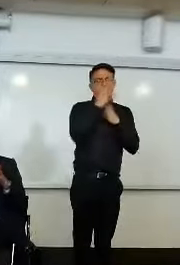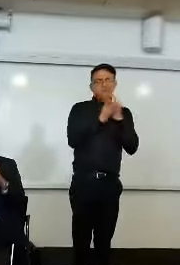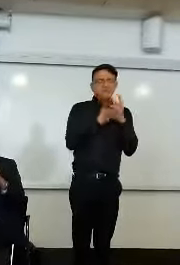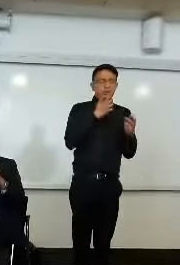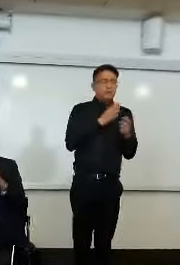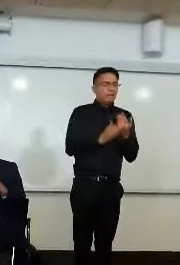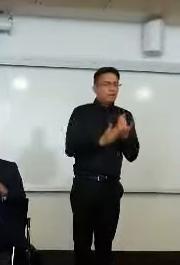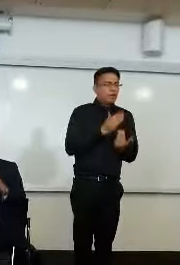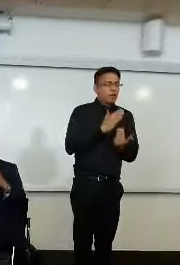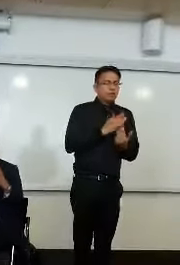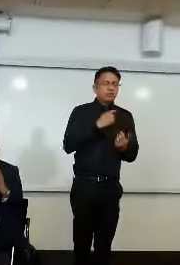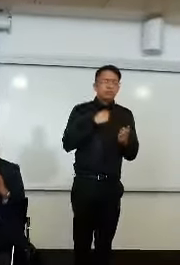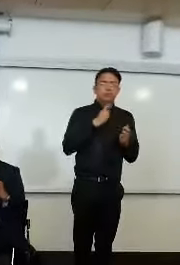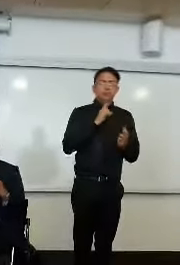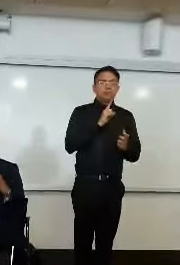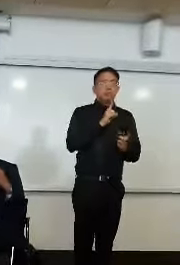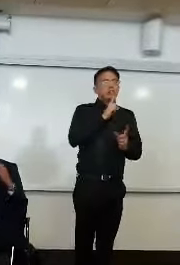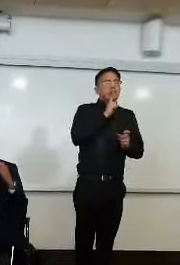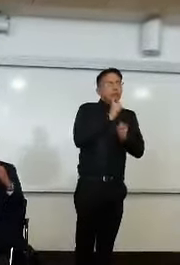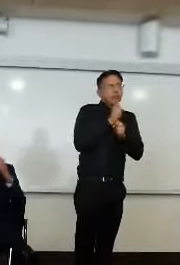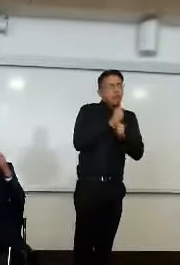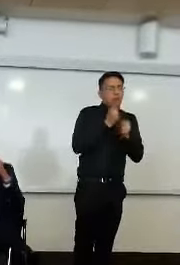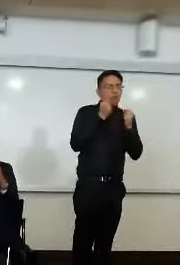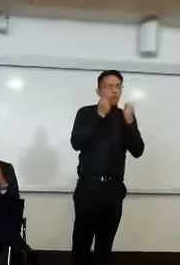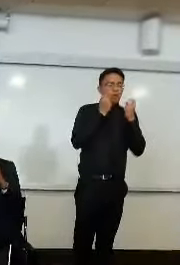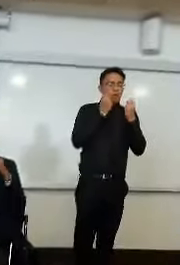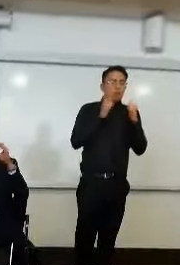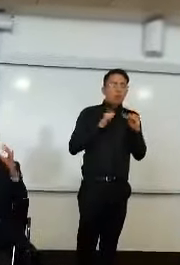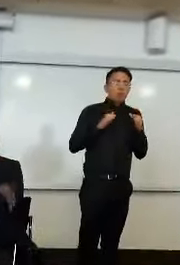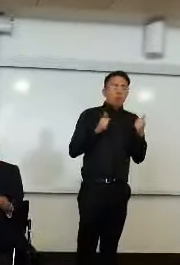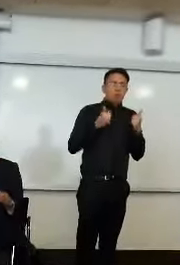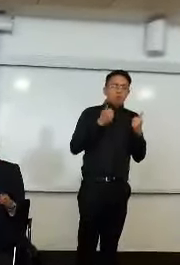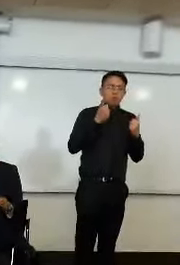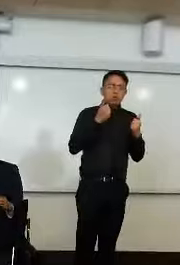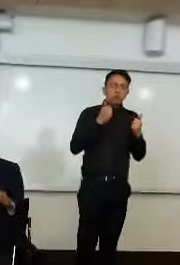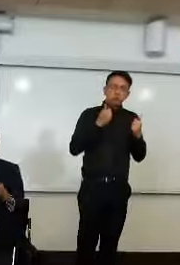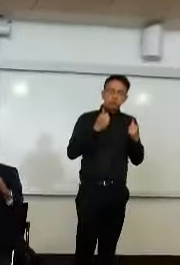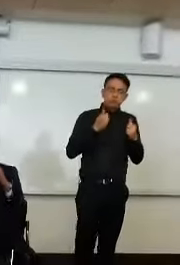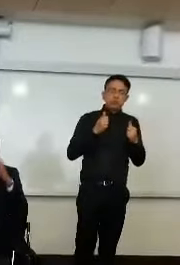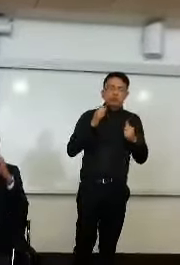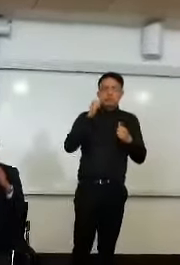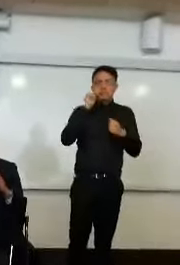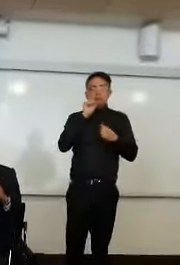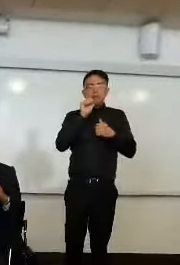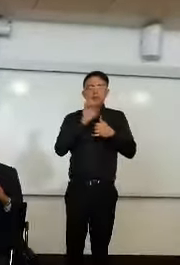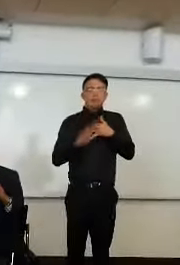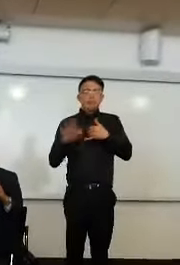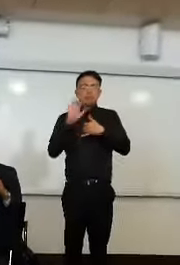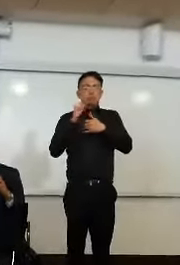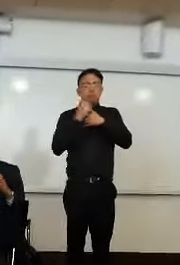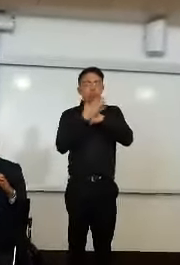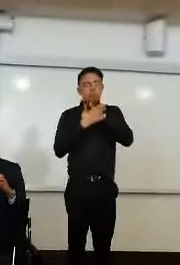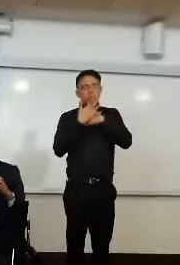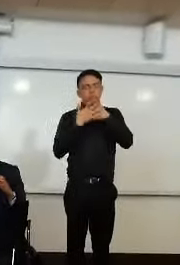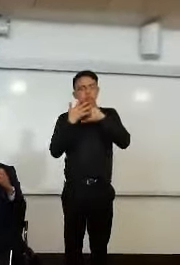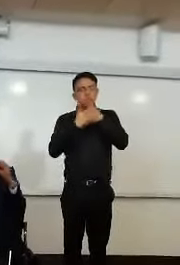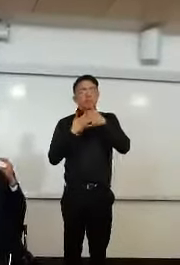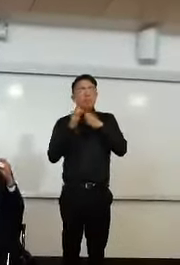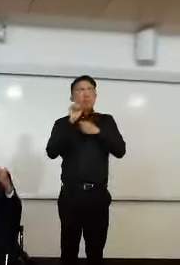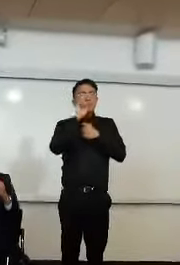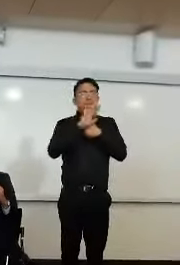digamos, como de comprender, es un poco complejo, pero digamos que sí se tengan claras cómo las direcciones territoriales de salud tienen ciertas competencias para la garantía de los